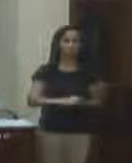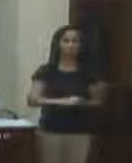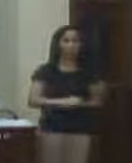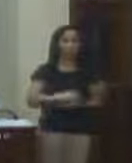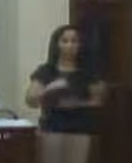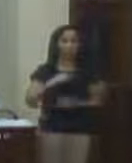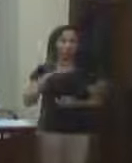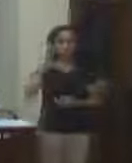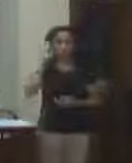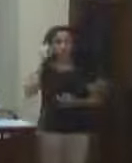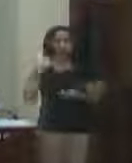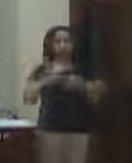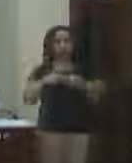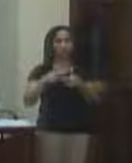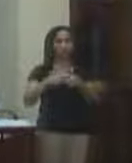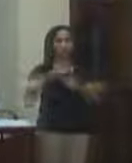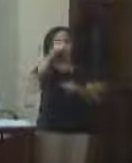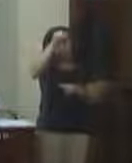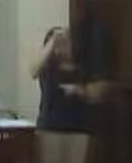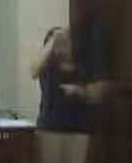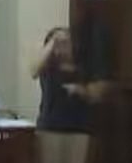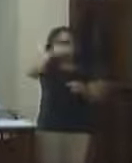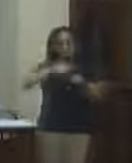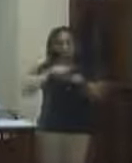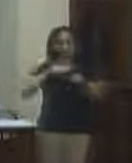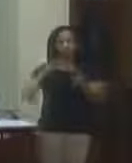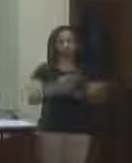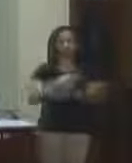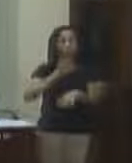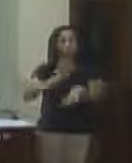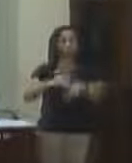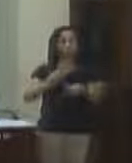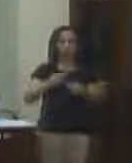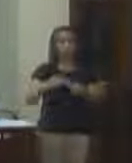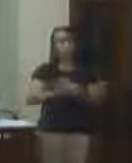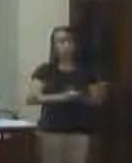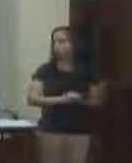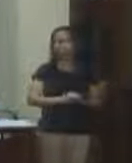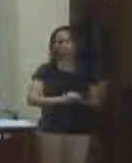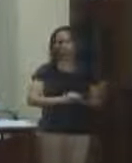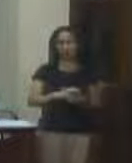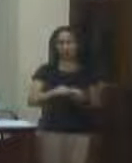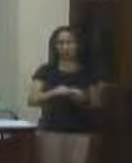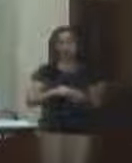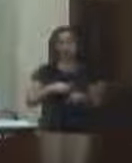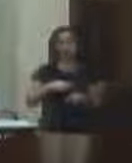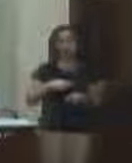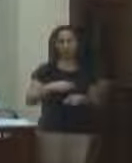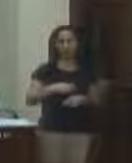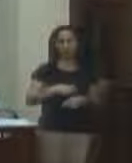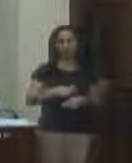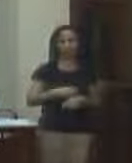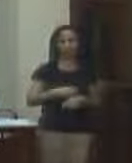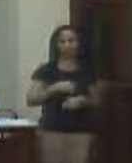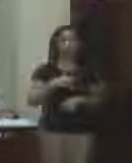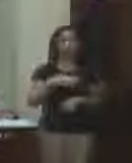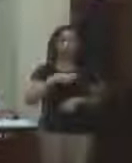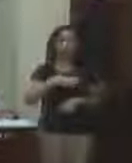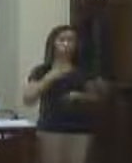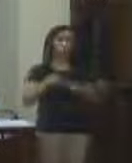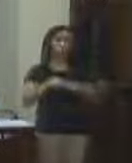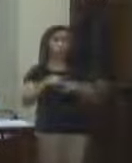uma solução para ajudar o prefeito para que isso não aconteça mais, né? E me torno por satisfeita com as